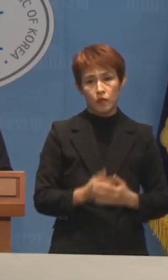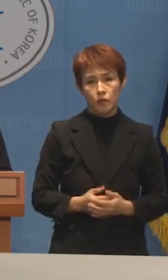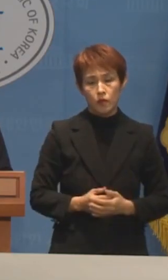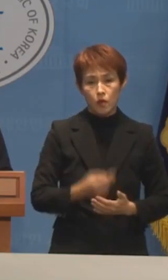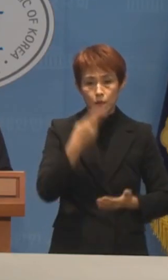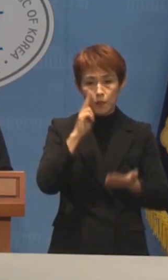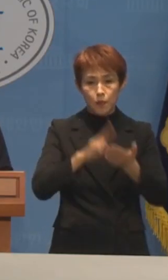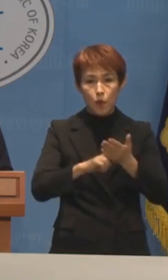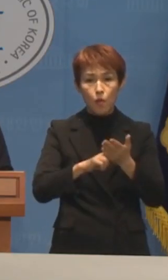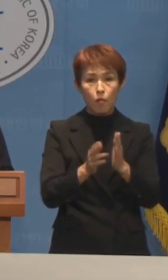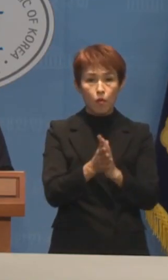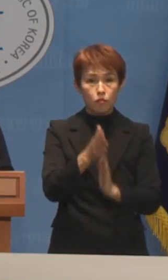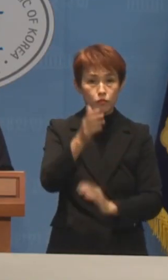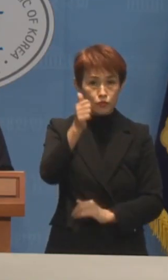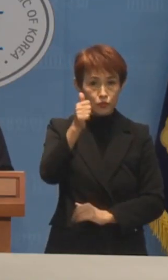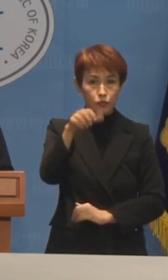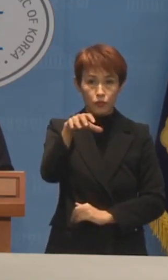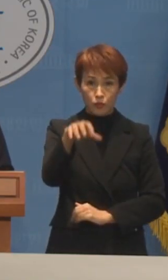우정사업본부와